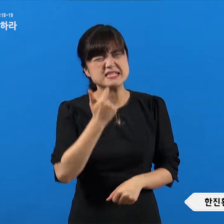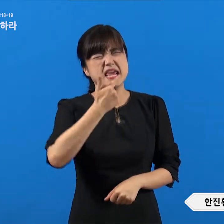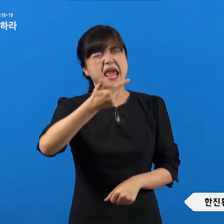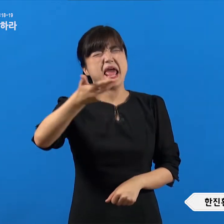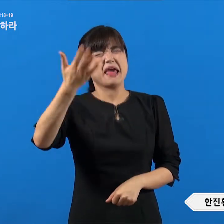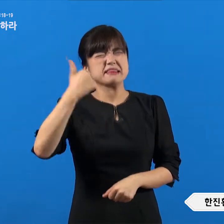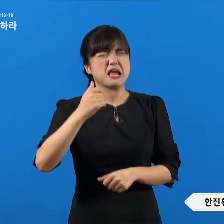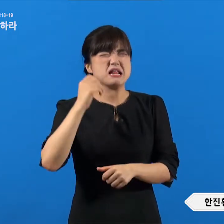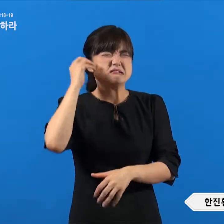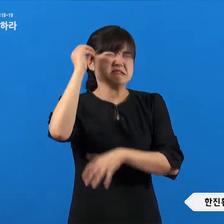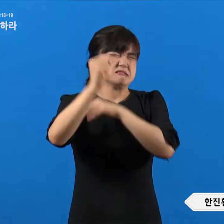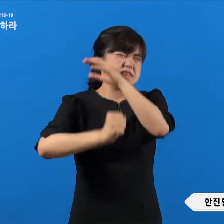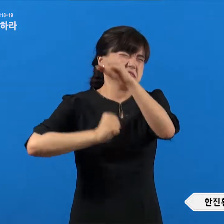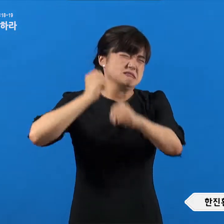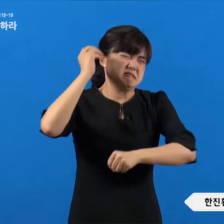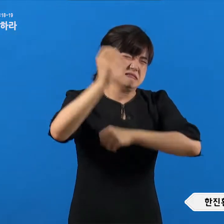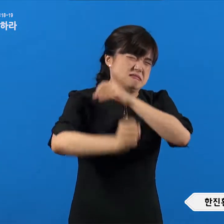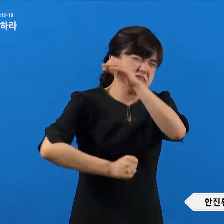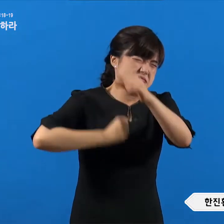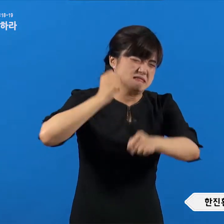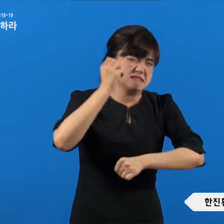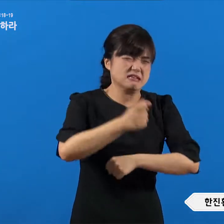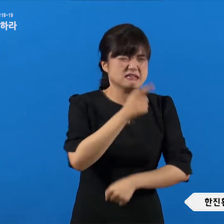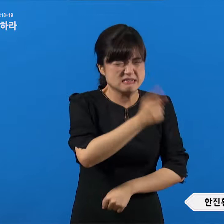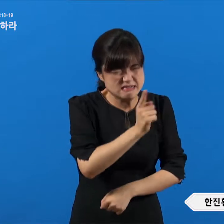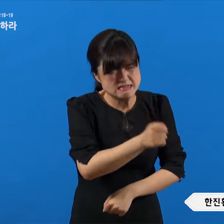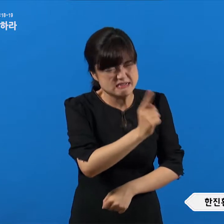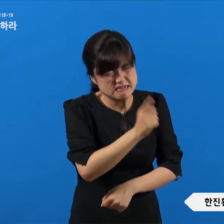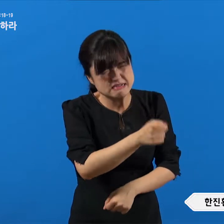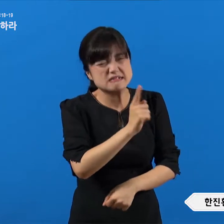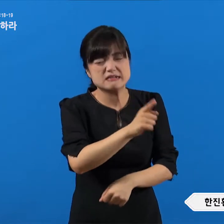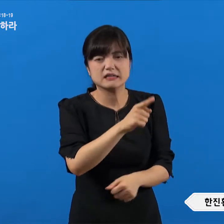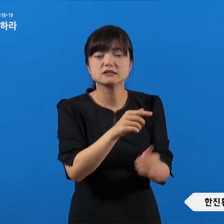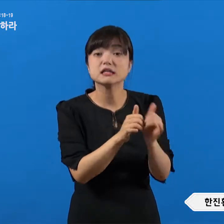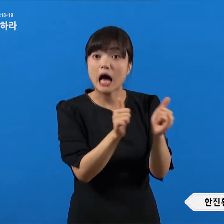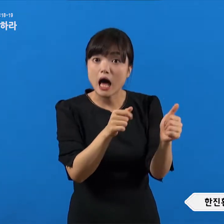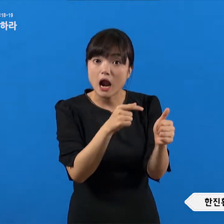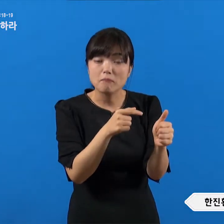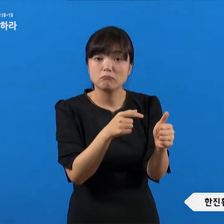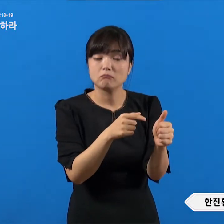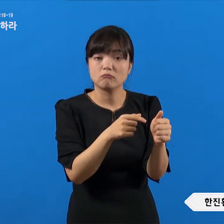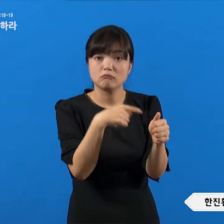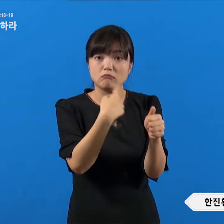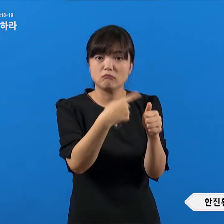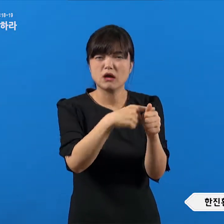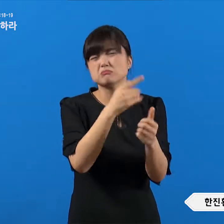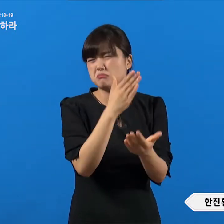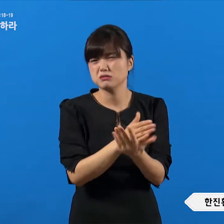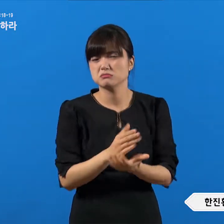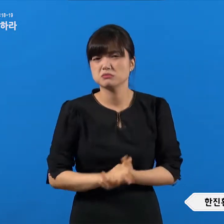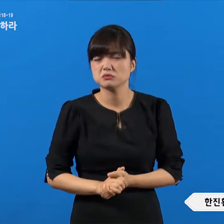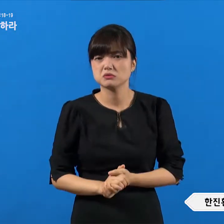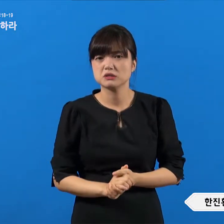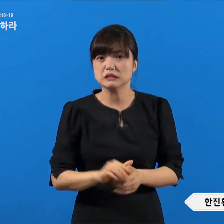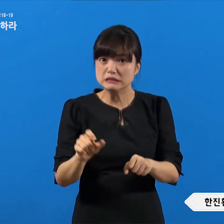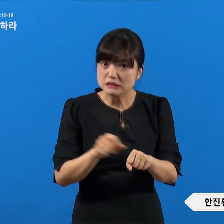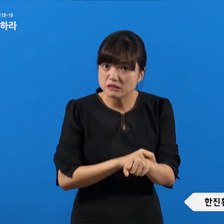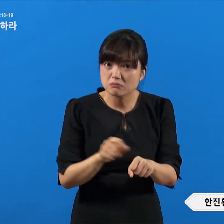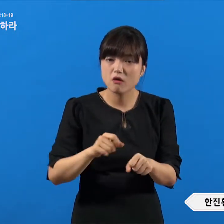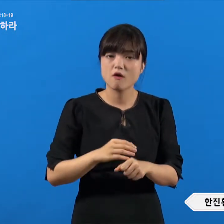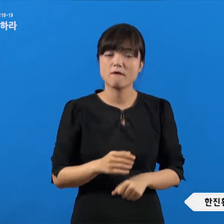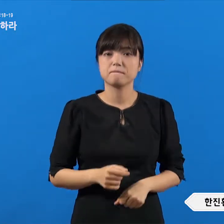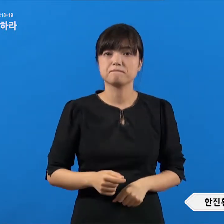덜 먹이면서 그냥 당신 하면서 사람을 공격하면 안 됩니다. 또 될 수 있는